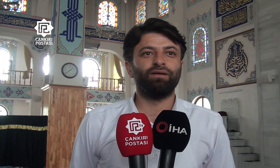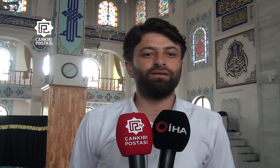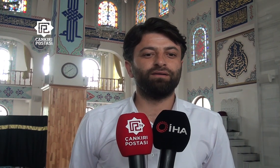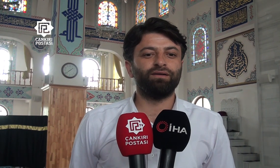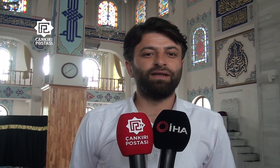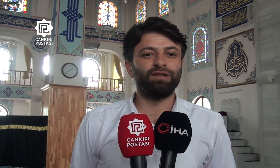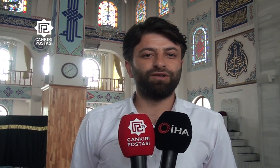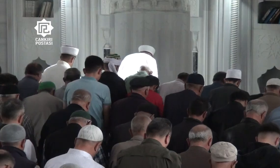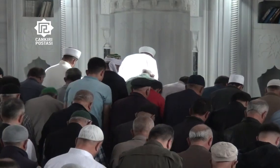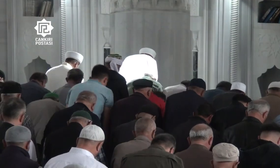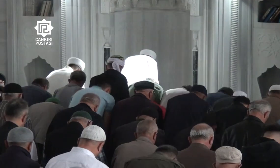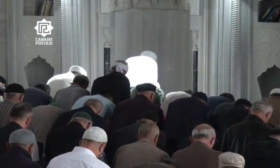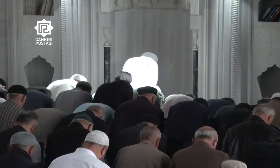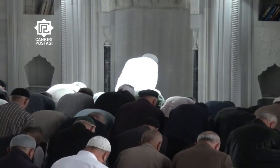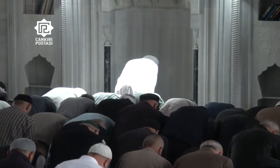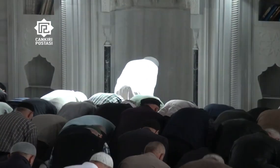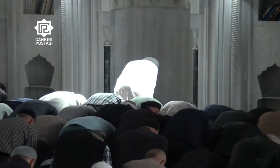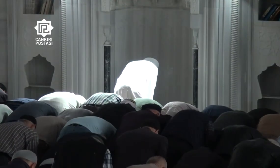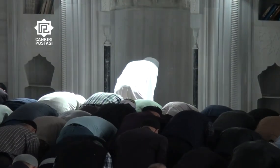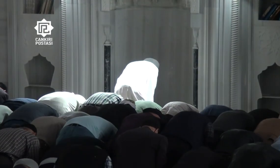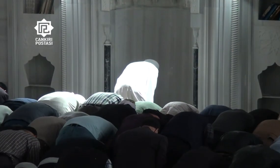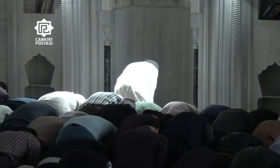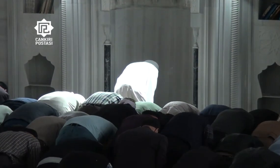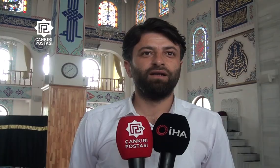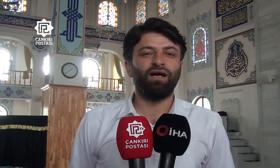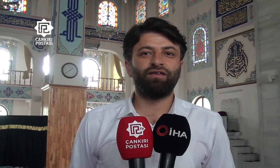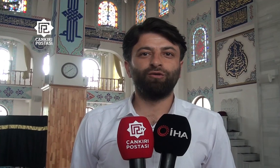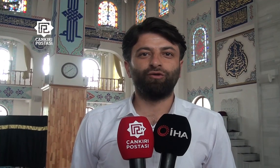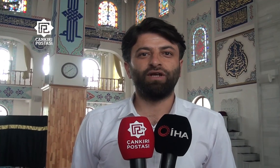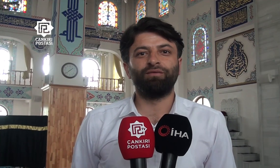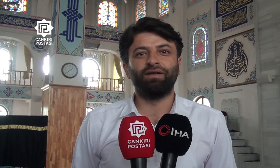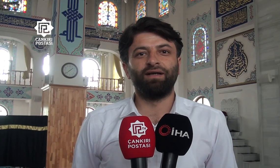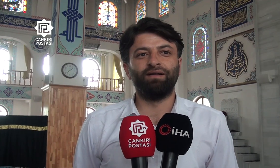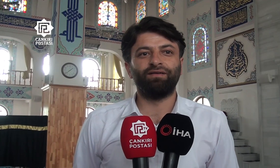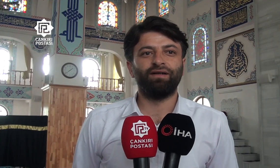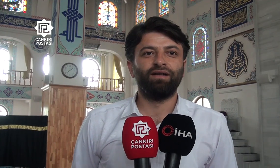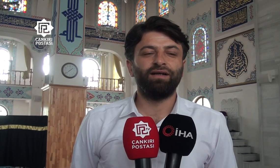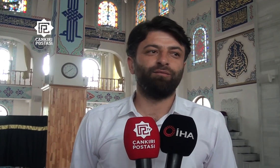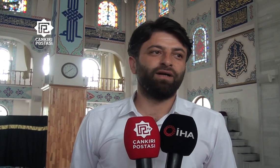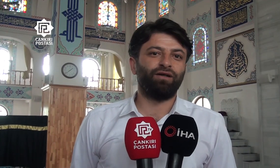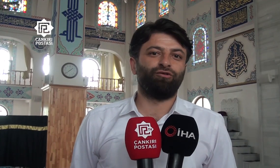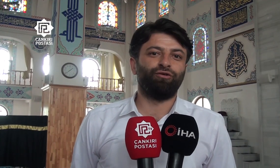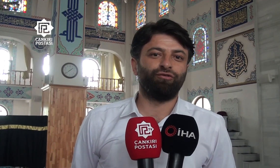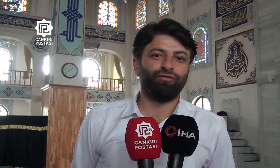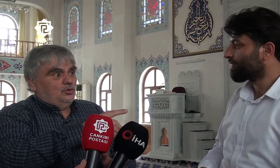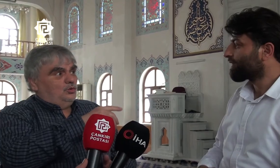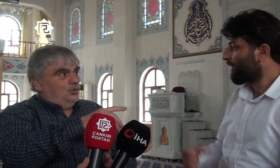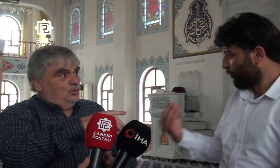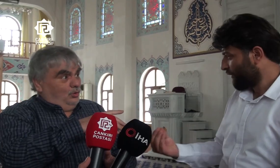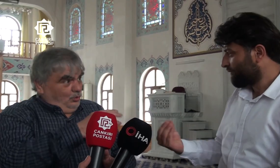hutbeyi geniş bir şekilde, onların anlayacağı bir şekilde açıklıyoruz. Elimizden geldiğince yapmaya gayret